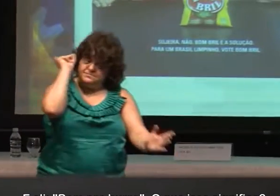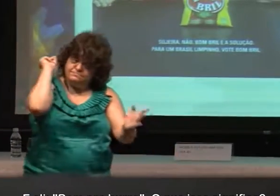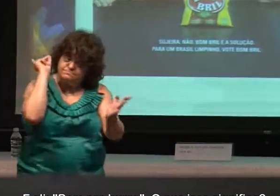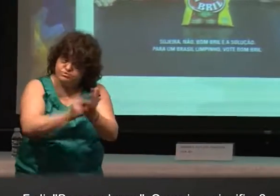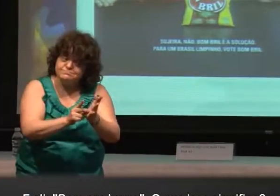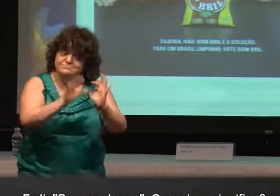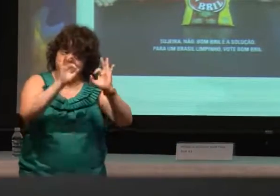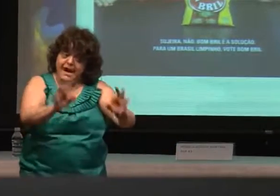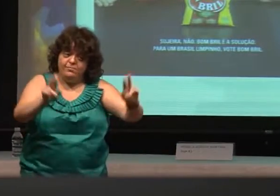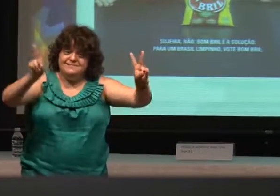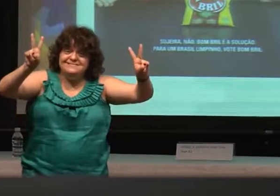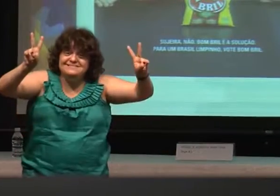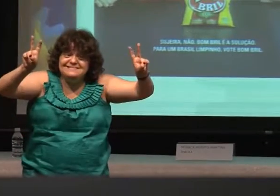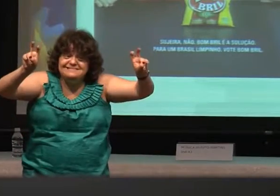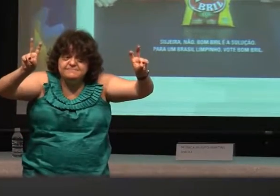significa?